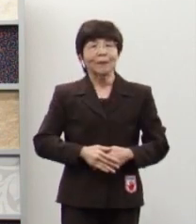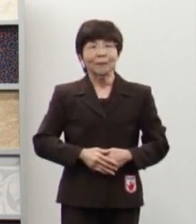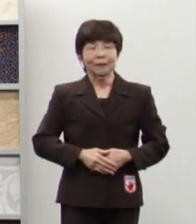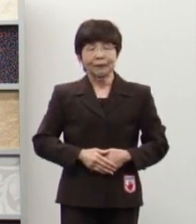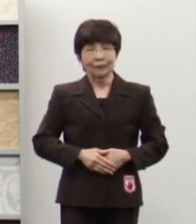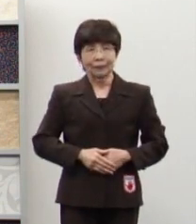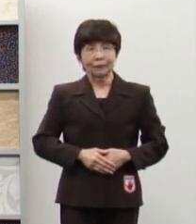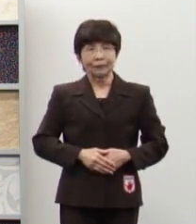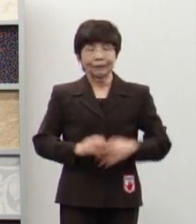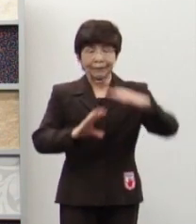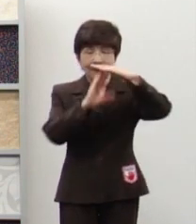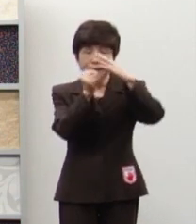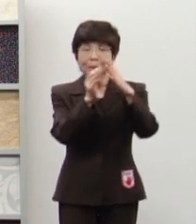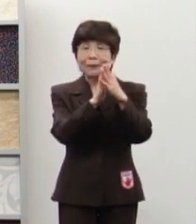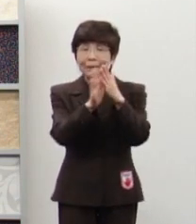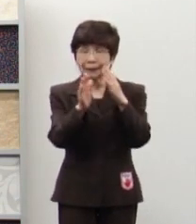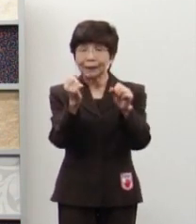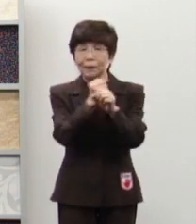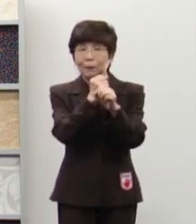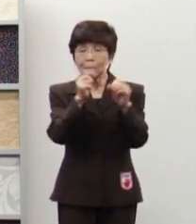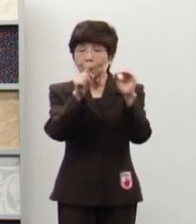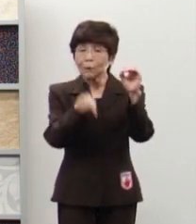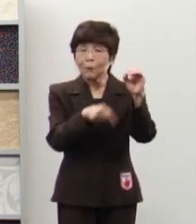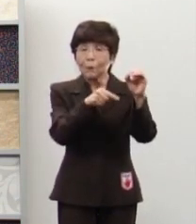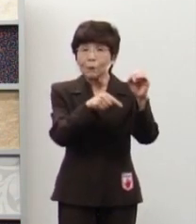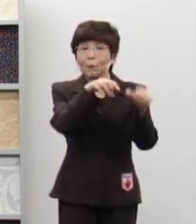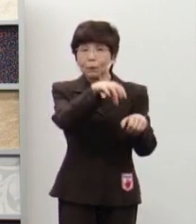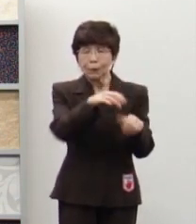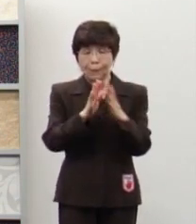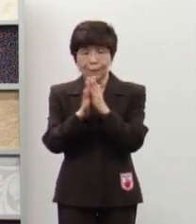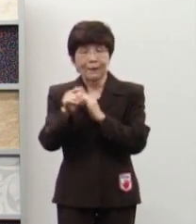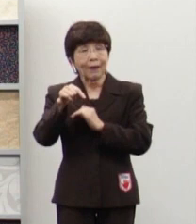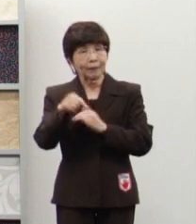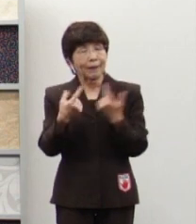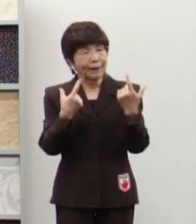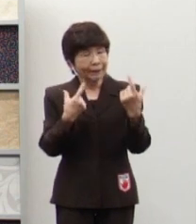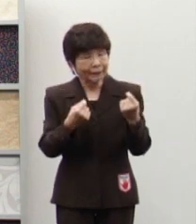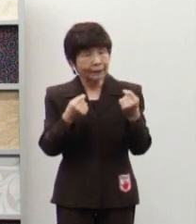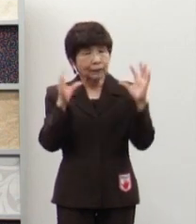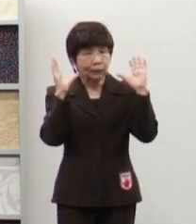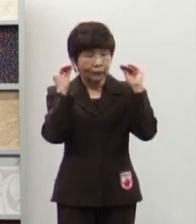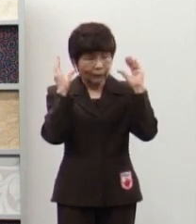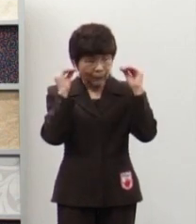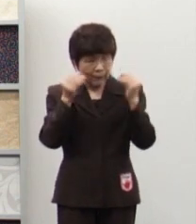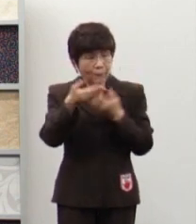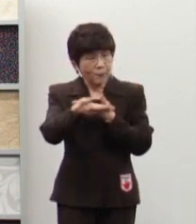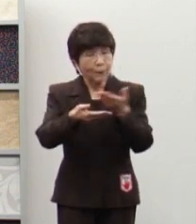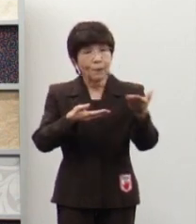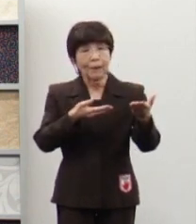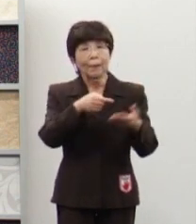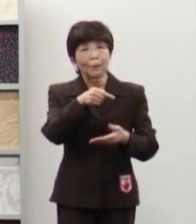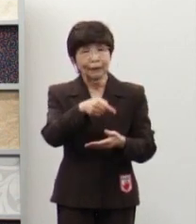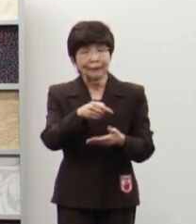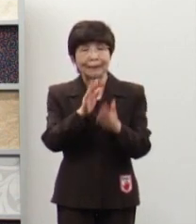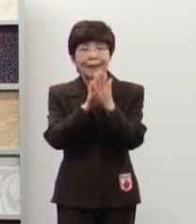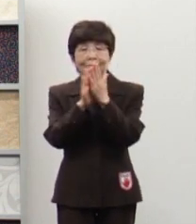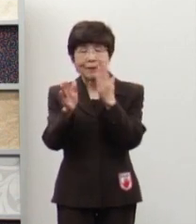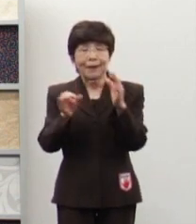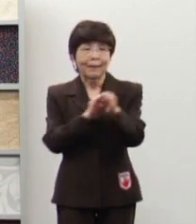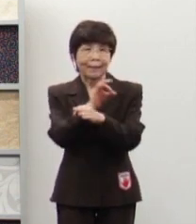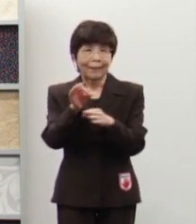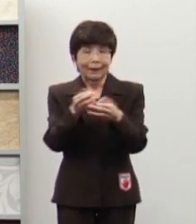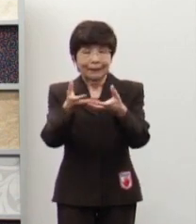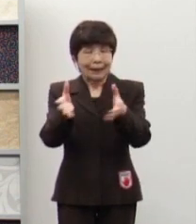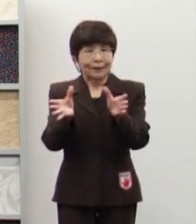、山梨県労働局などの関係機関と情報共有を密にするとともに、県経済団